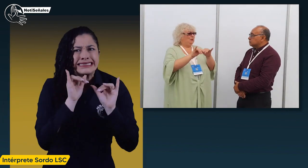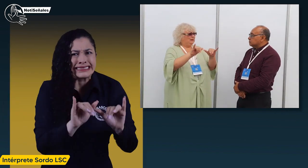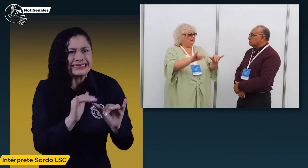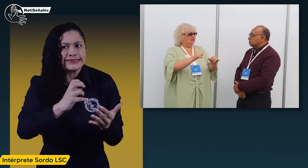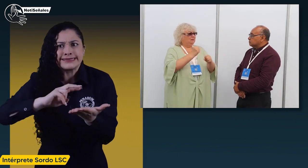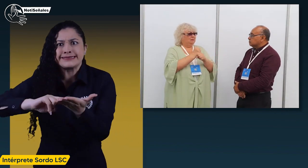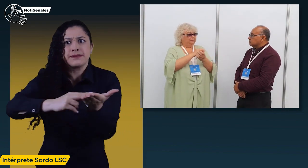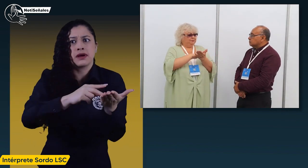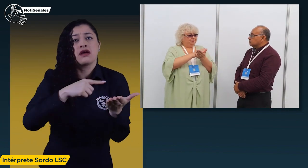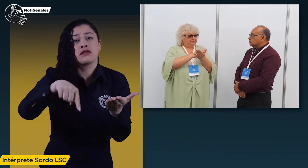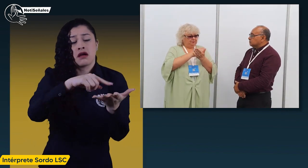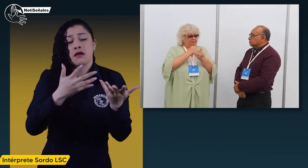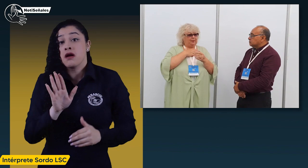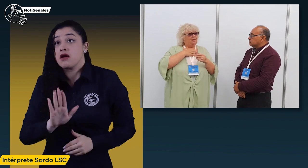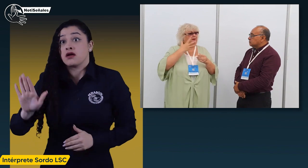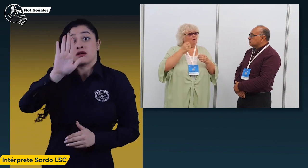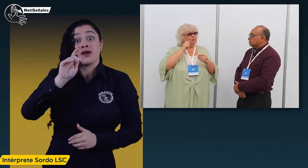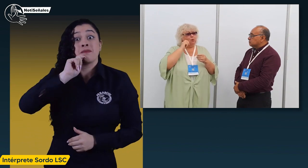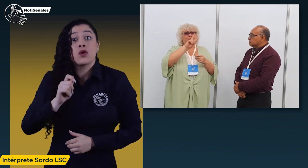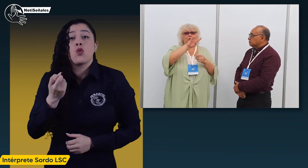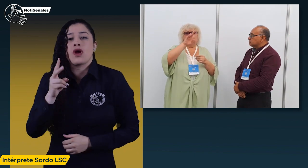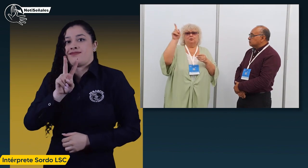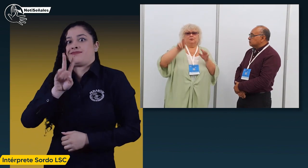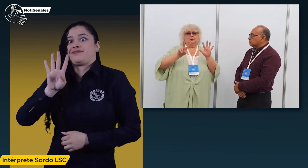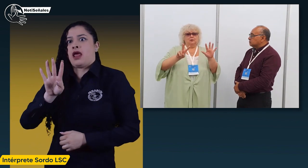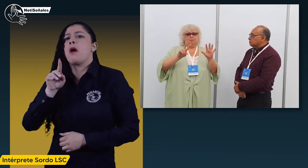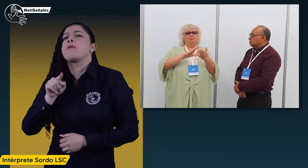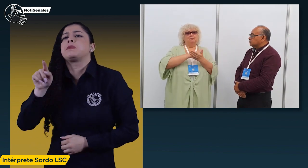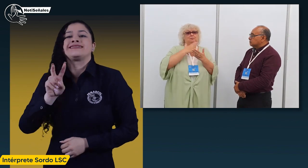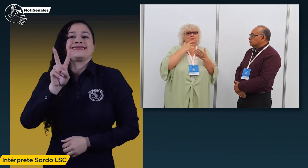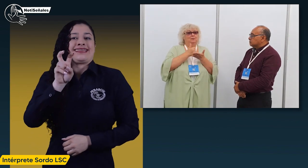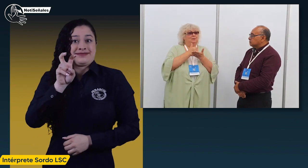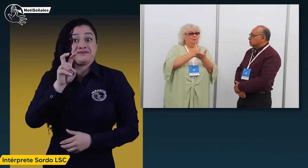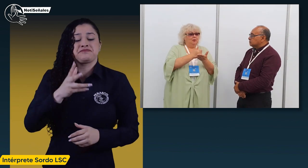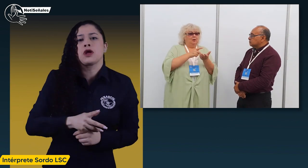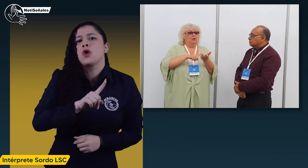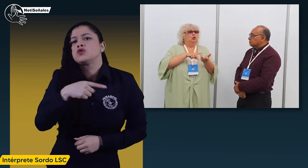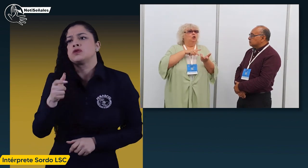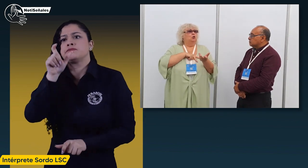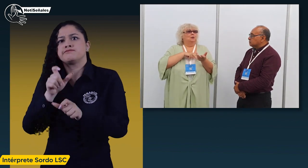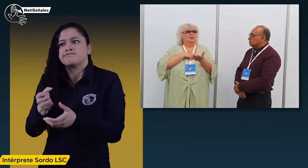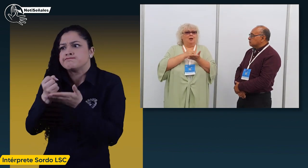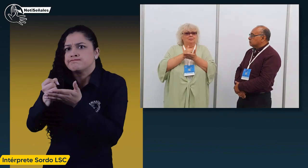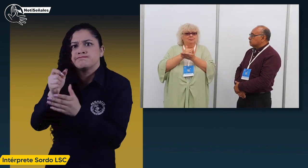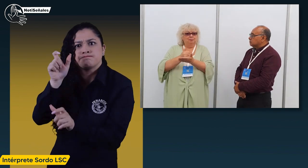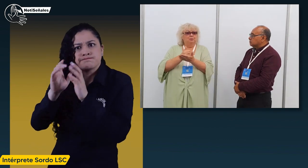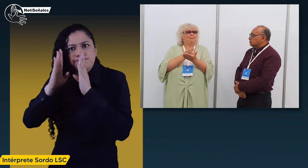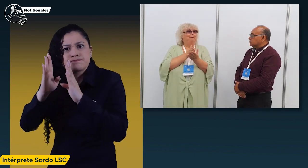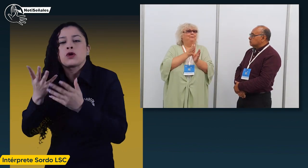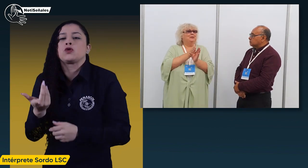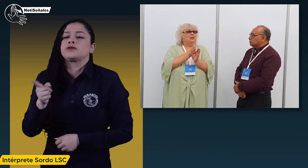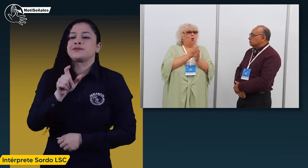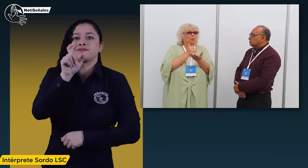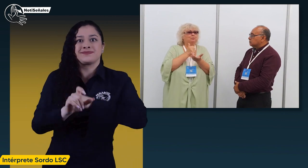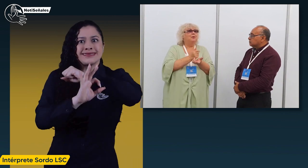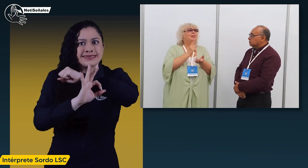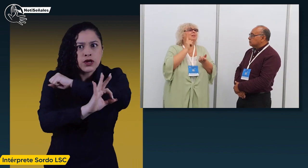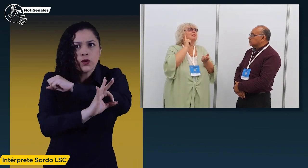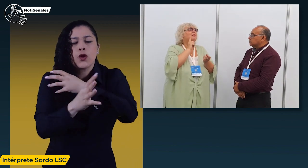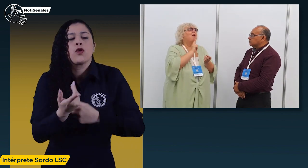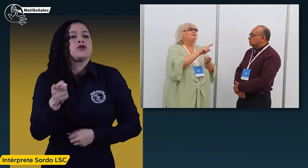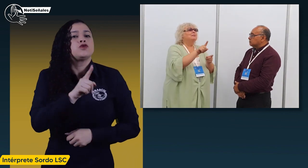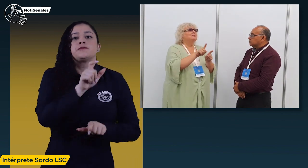queden en Ucrania hay 24 regiones y solo hay siete intérpretes hay otras personas que están ayudando brindando atención como